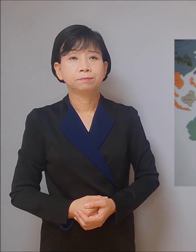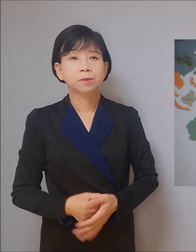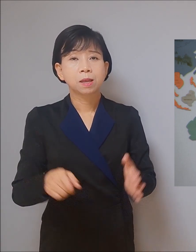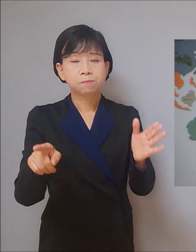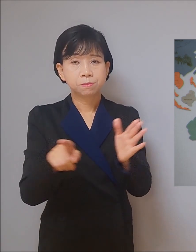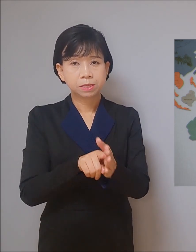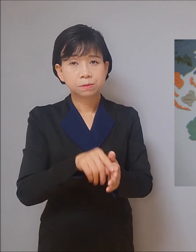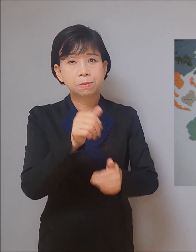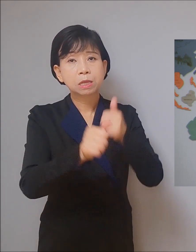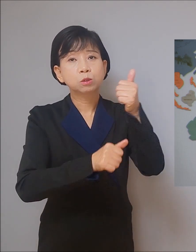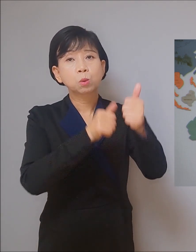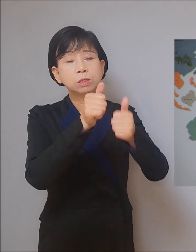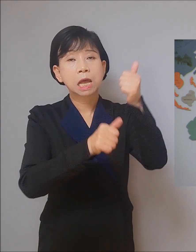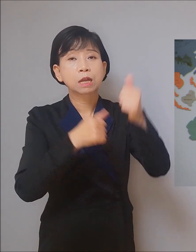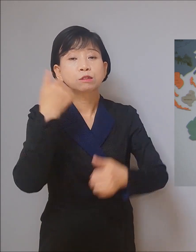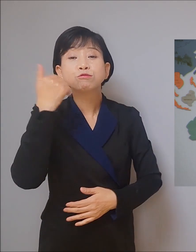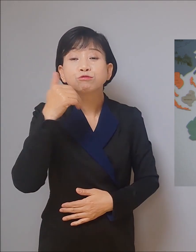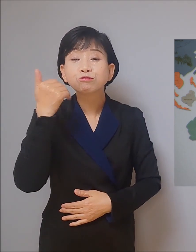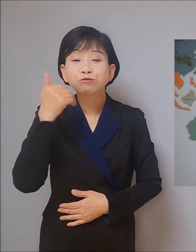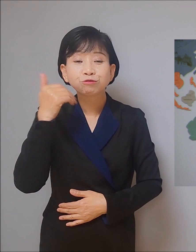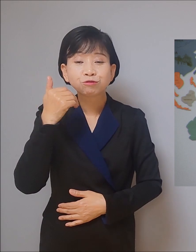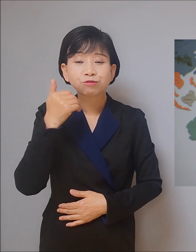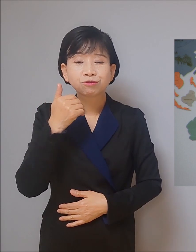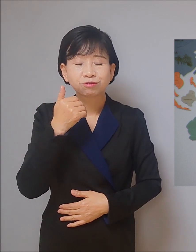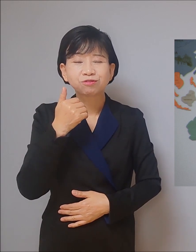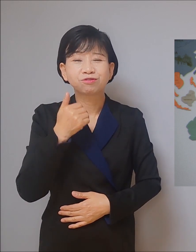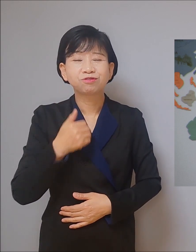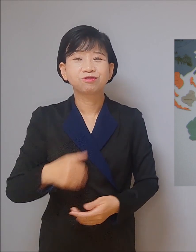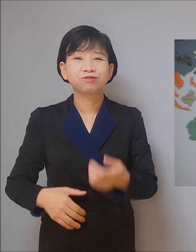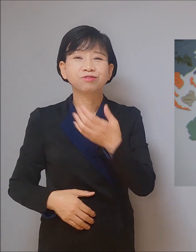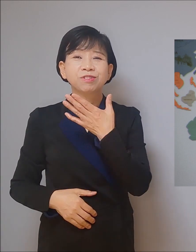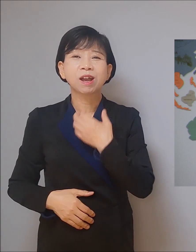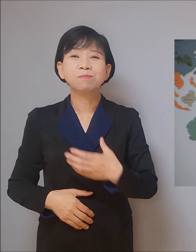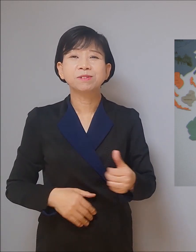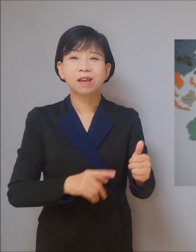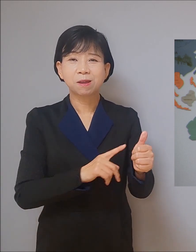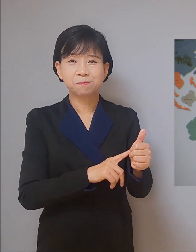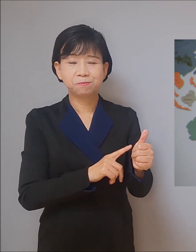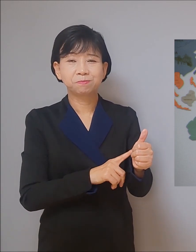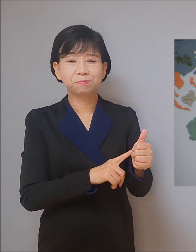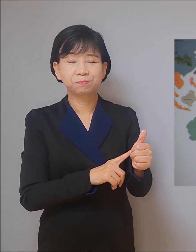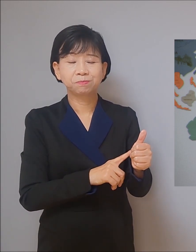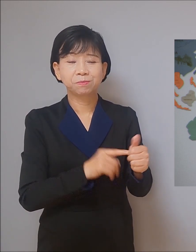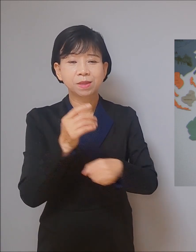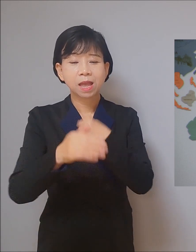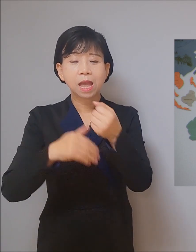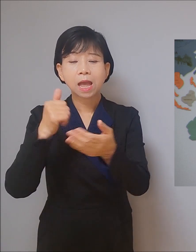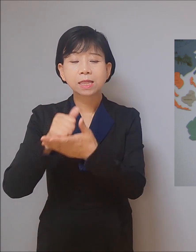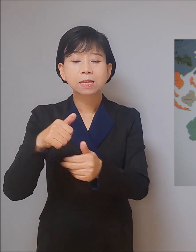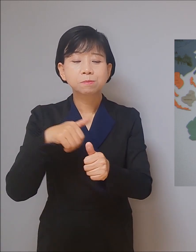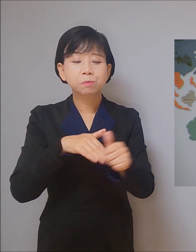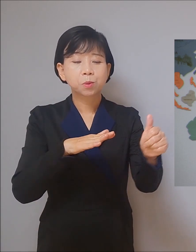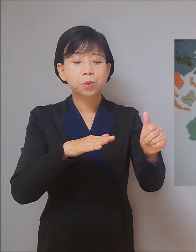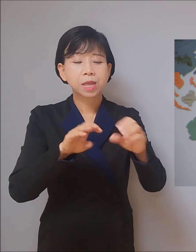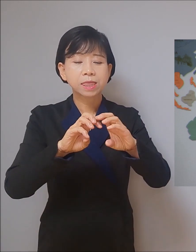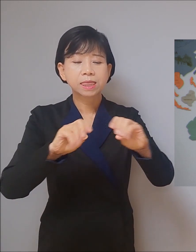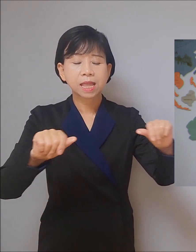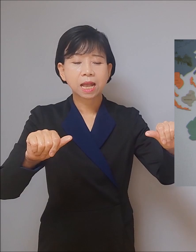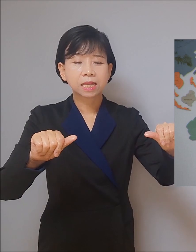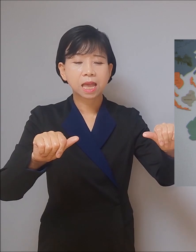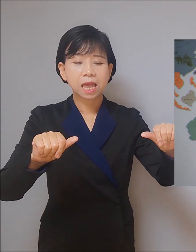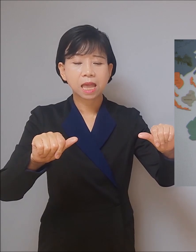믿음의 조상 하면 누굴까요? 아브라함입니다. 아브라함은 하나님이 보내신 땅에 기근이